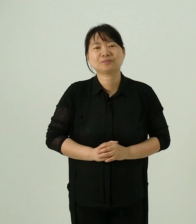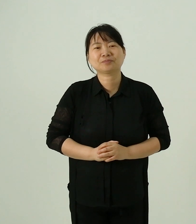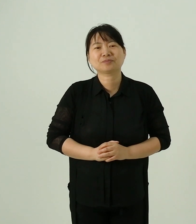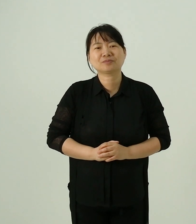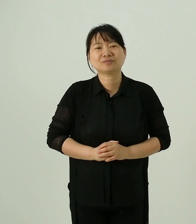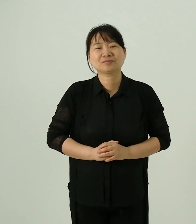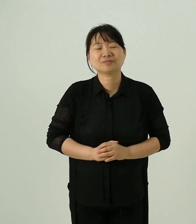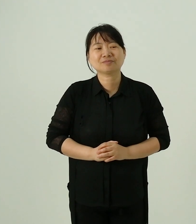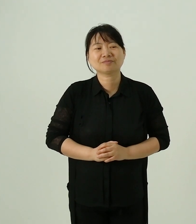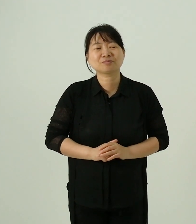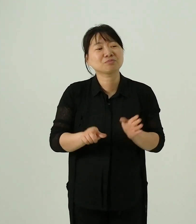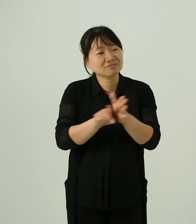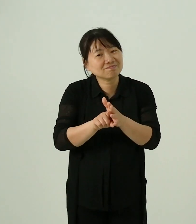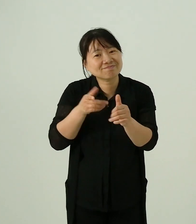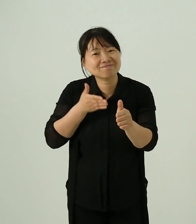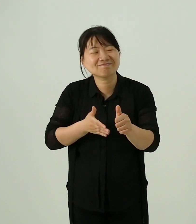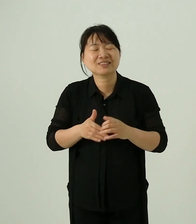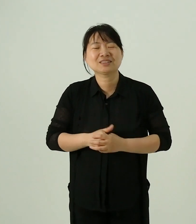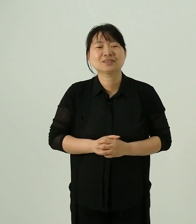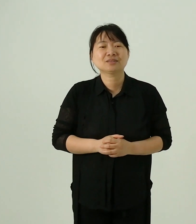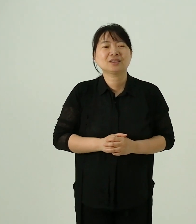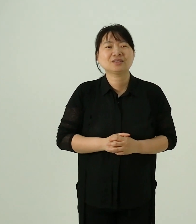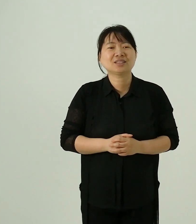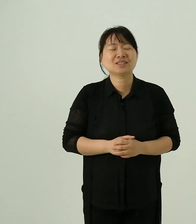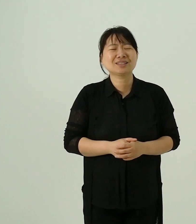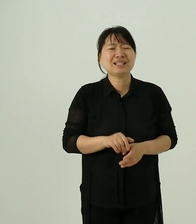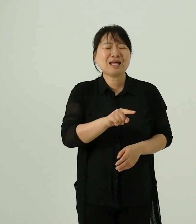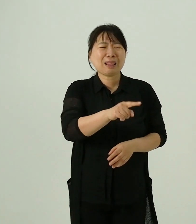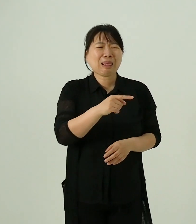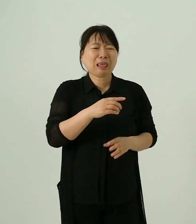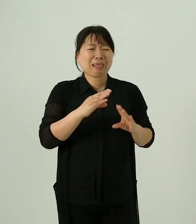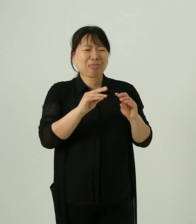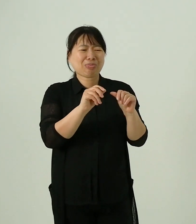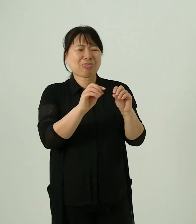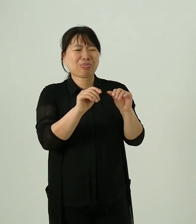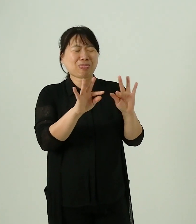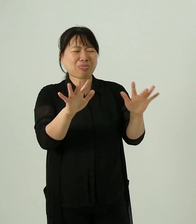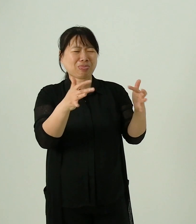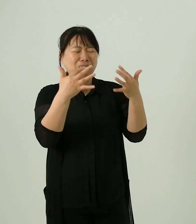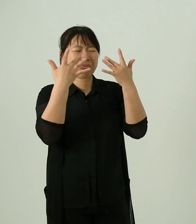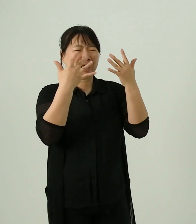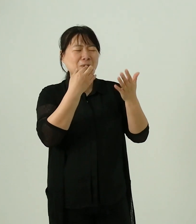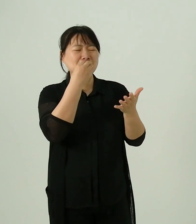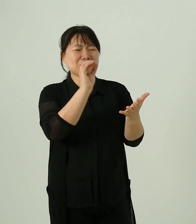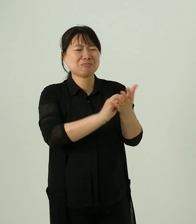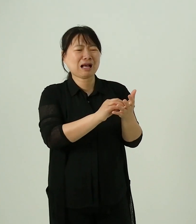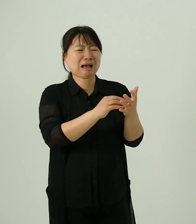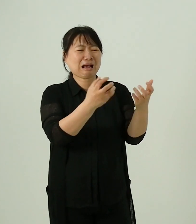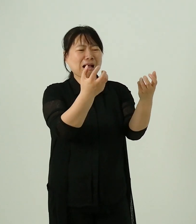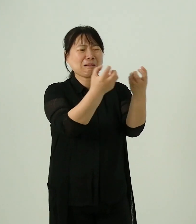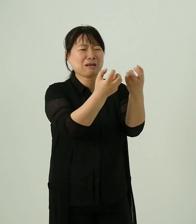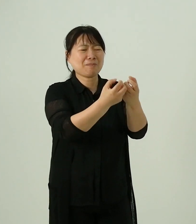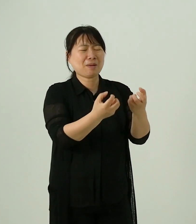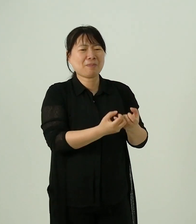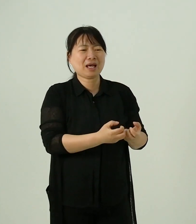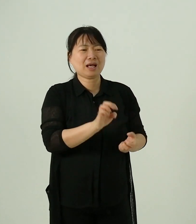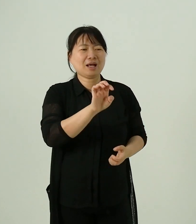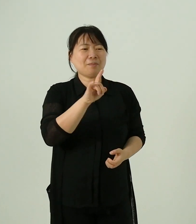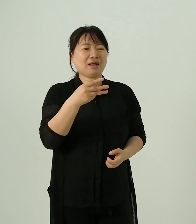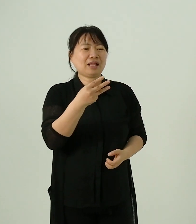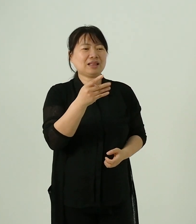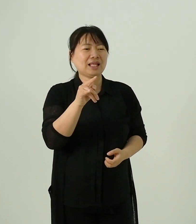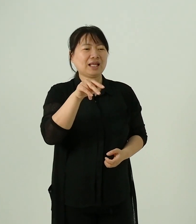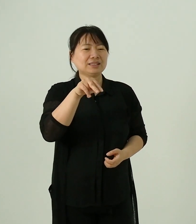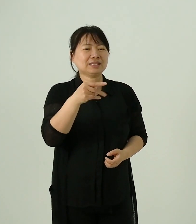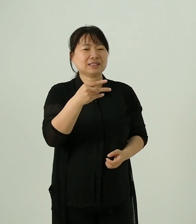그거 믿으셔야 돼요. 거기가 흙먼지 날리는 자갈밭에 돌밭에 팔레스타인 땅이든